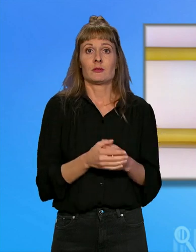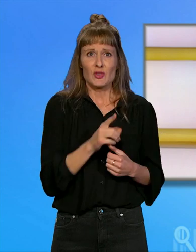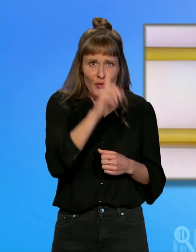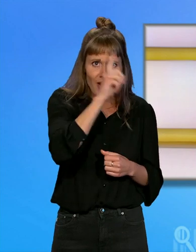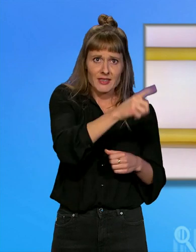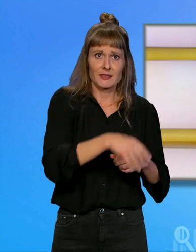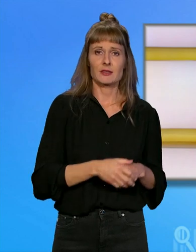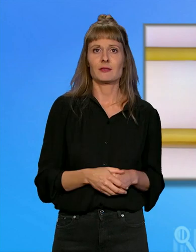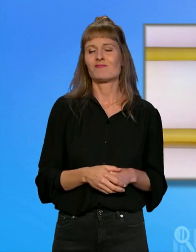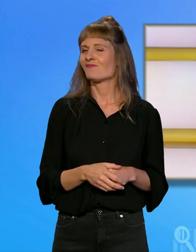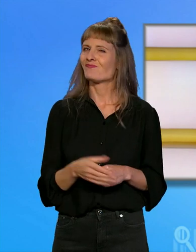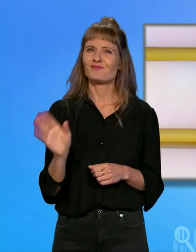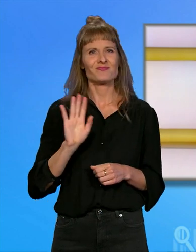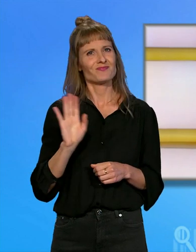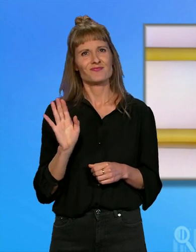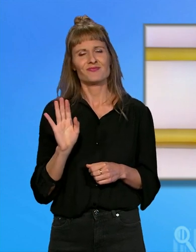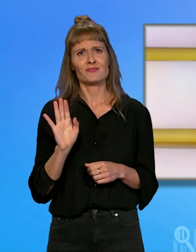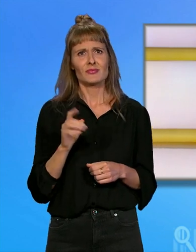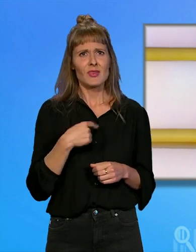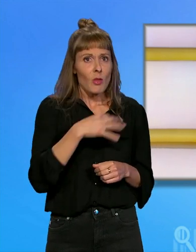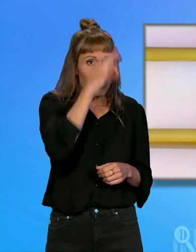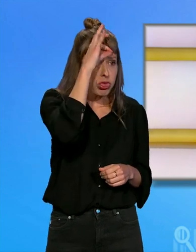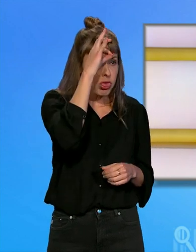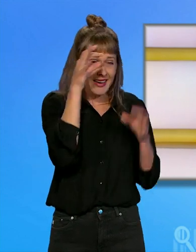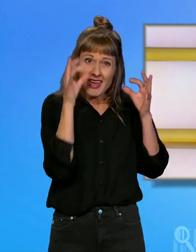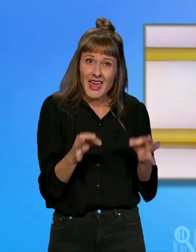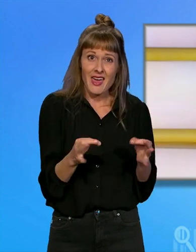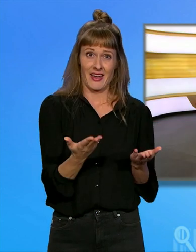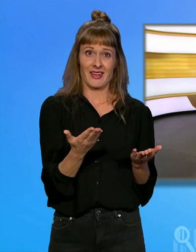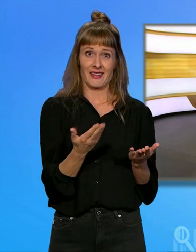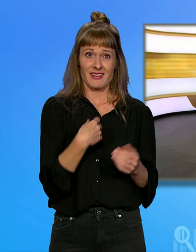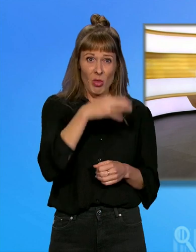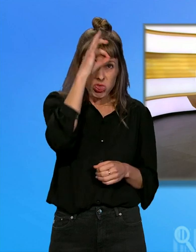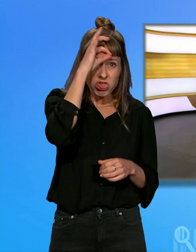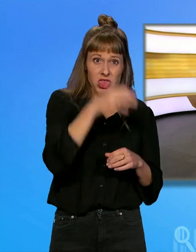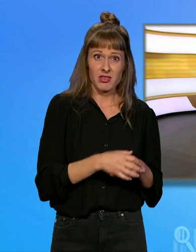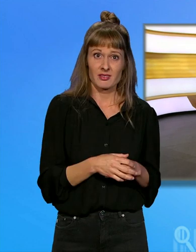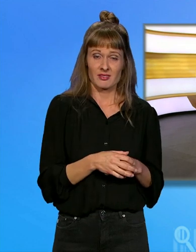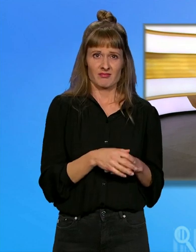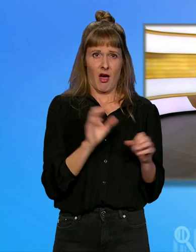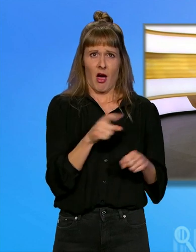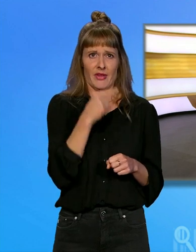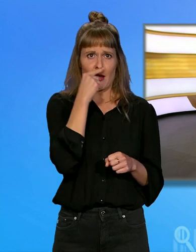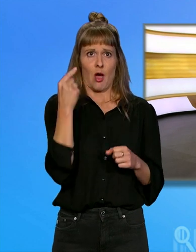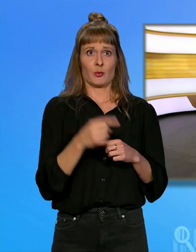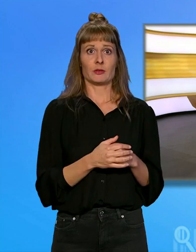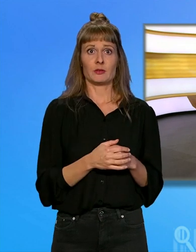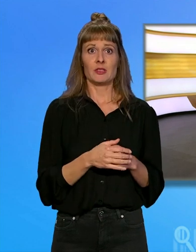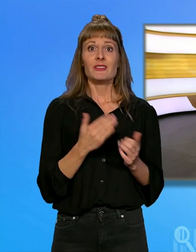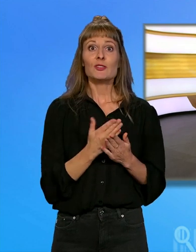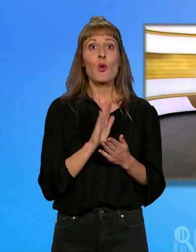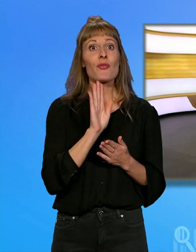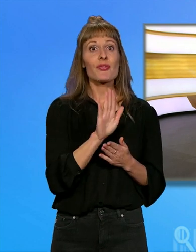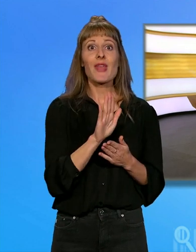wie gesagt, das kann ich so überhaupt nicht bestätigen. Also, ihr wisst nichts von dem. Ihr wollt mir sagen, dass ihr nichts wisst. Ich meine, eure Manager vor Ort im Depot stellen